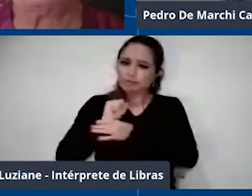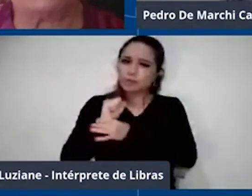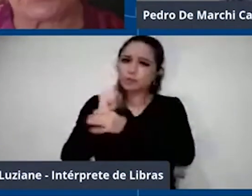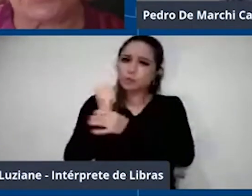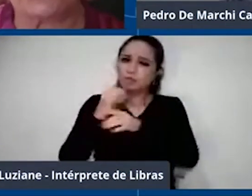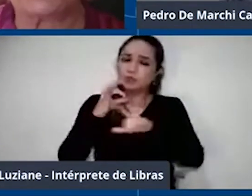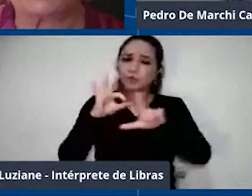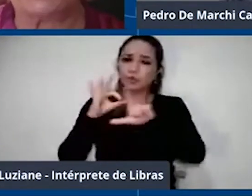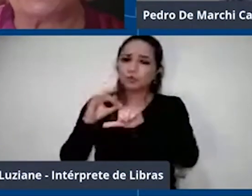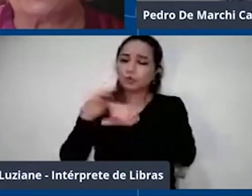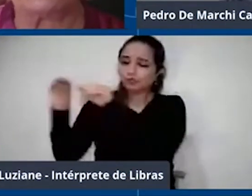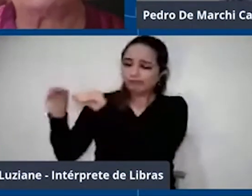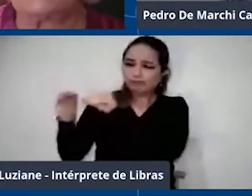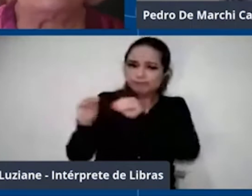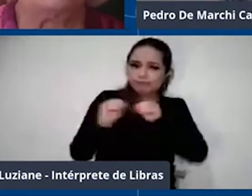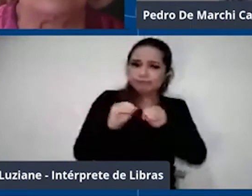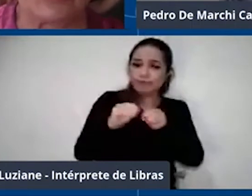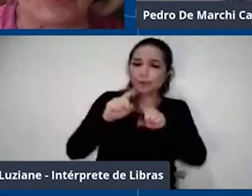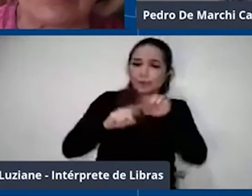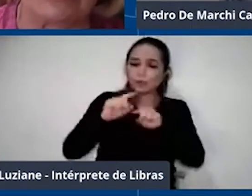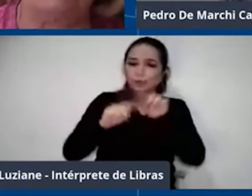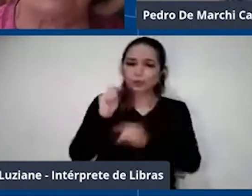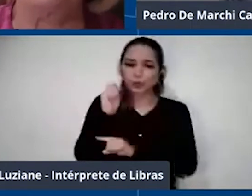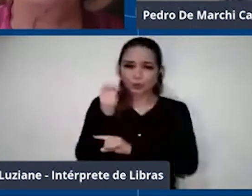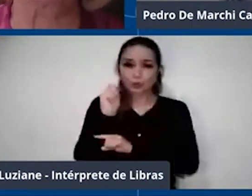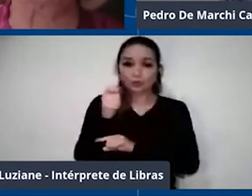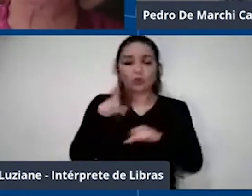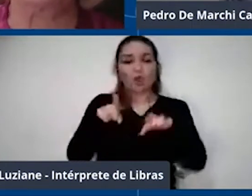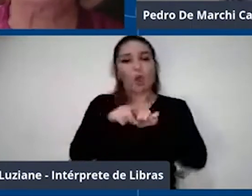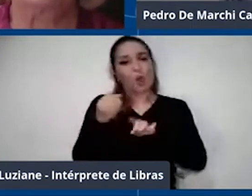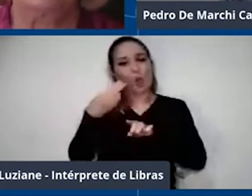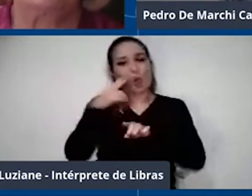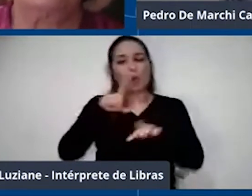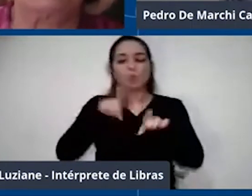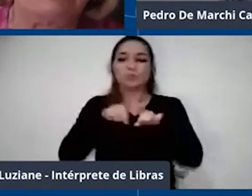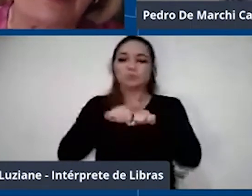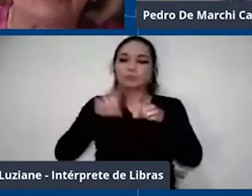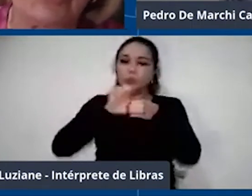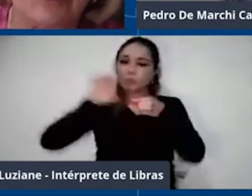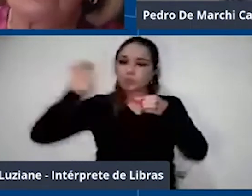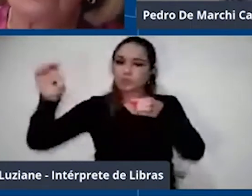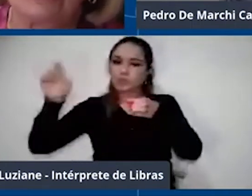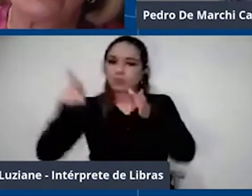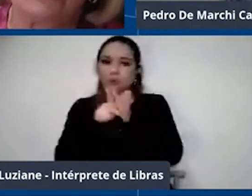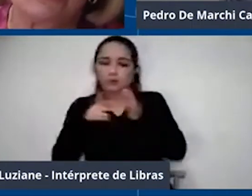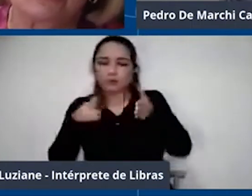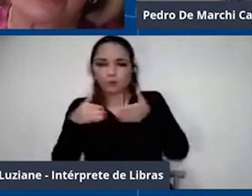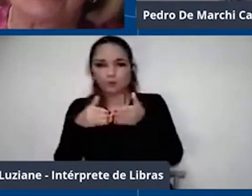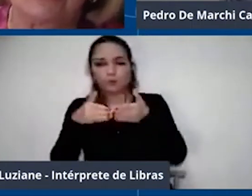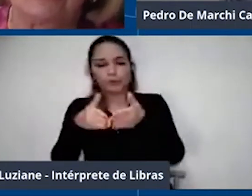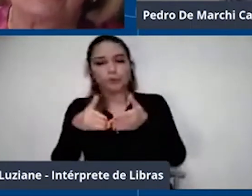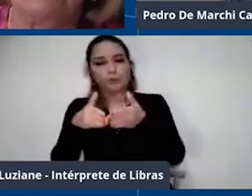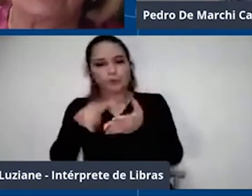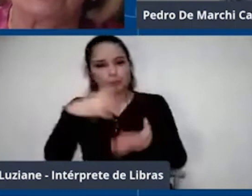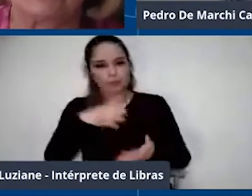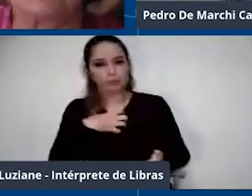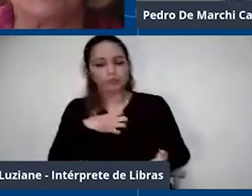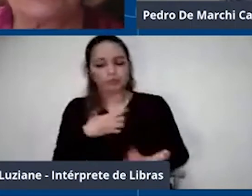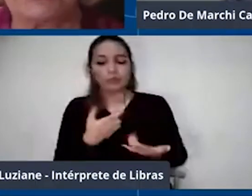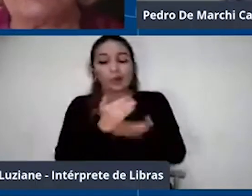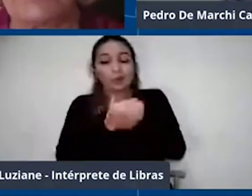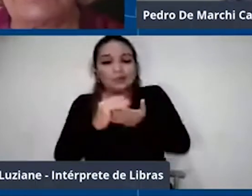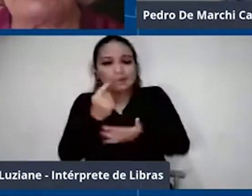da vinda dos produtos argentinos ou da exportação lá no Porto de Rio Grande. Então, para baratear toda a logística da